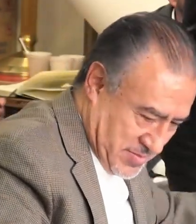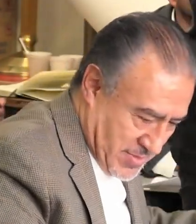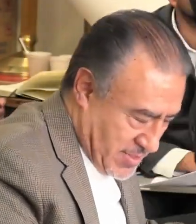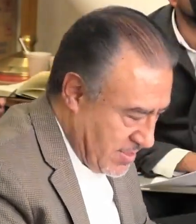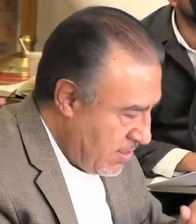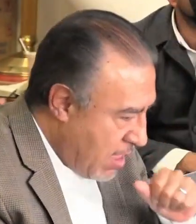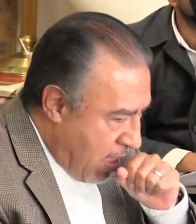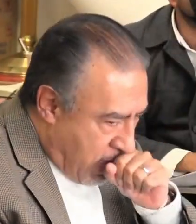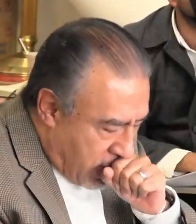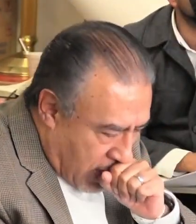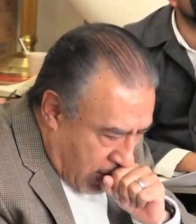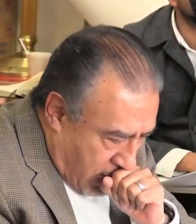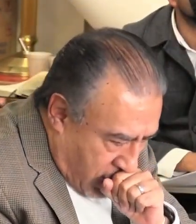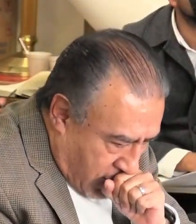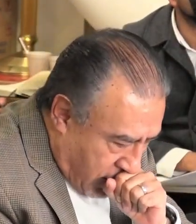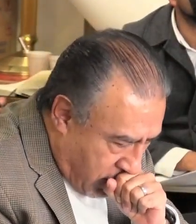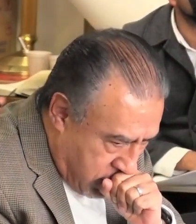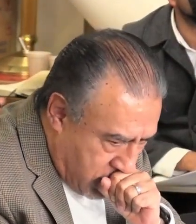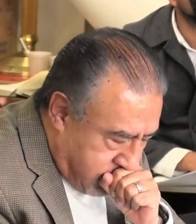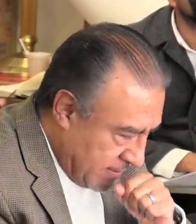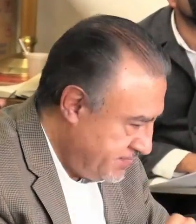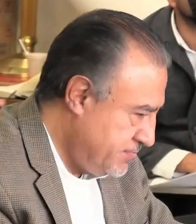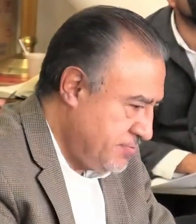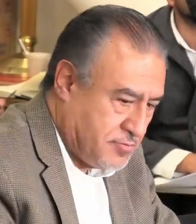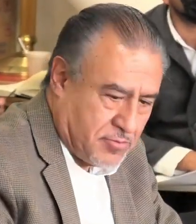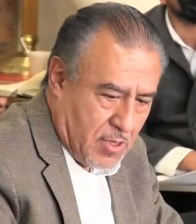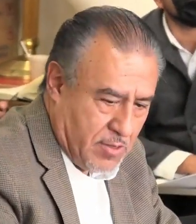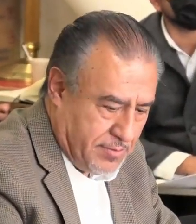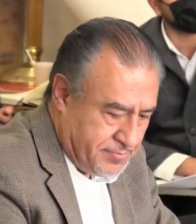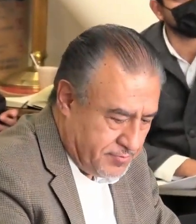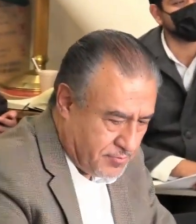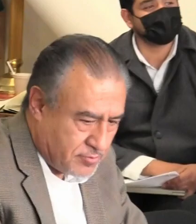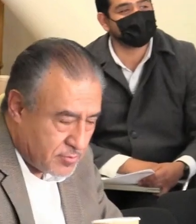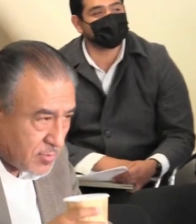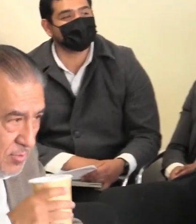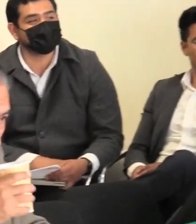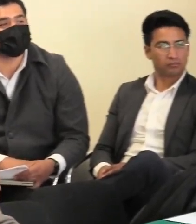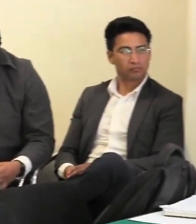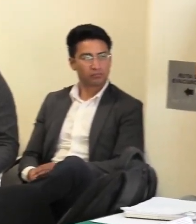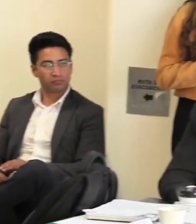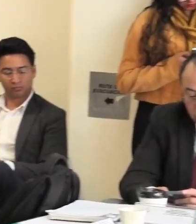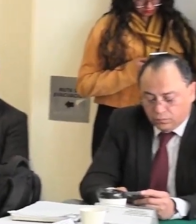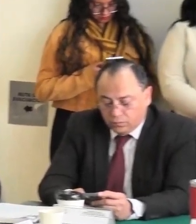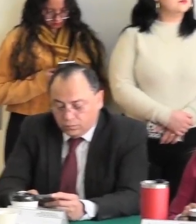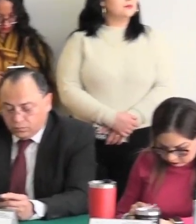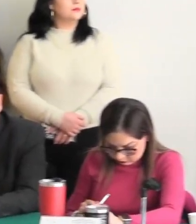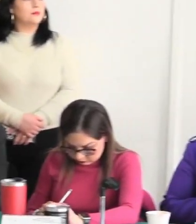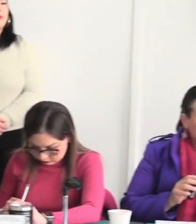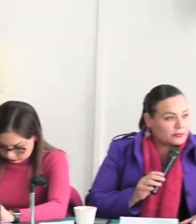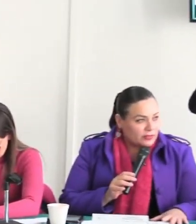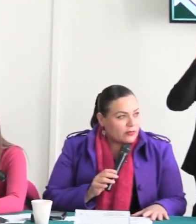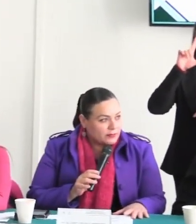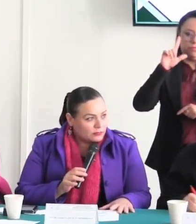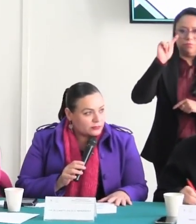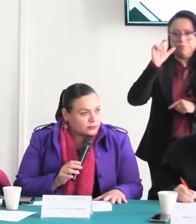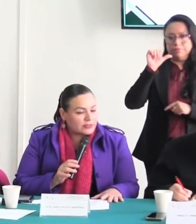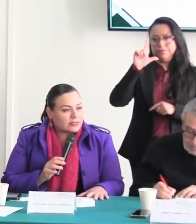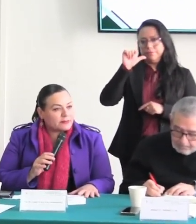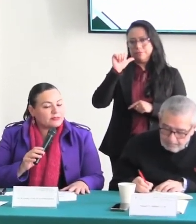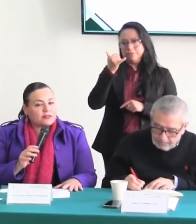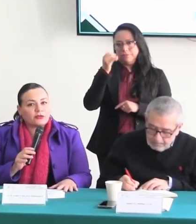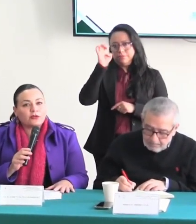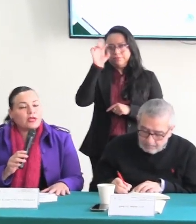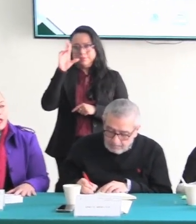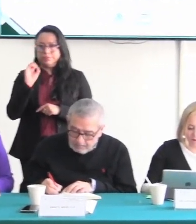Gracias, diputado Pablo. Ahora le corresponde el uso de la palabra al diputado Manuel Talayero Pariente, hasta por 5 minutos,